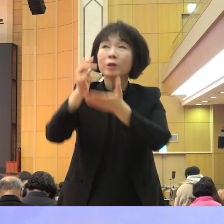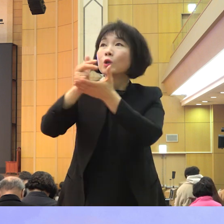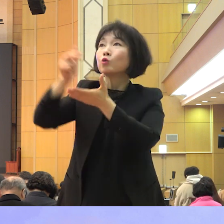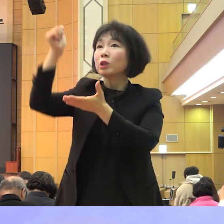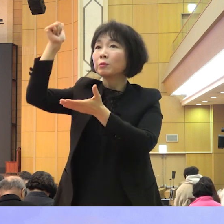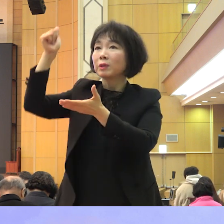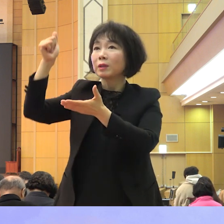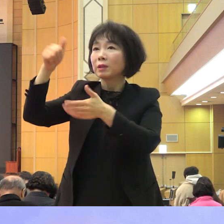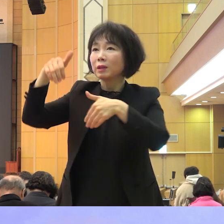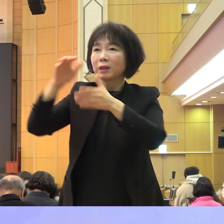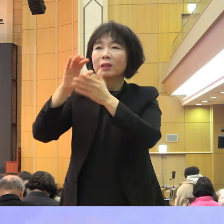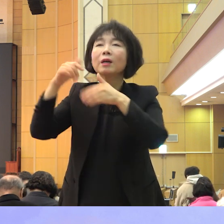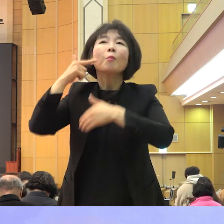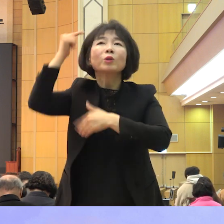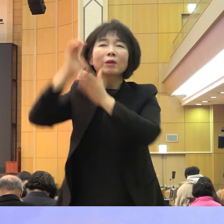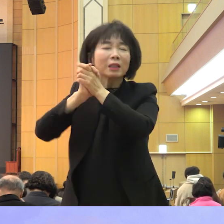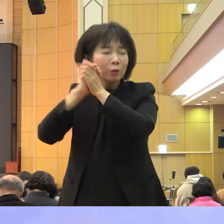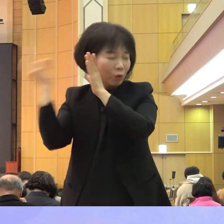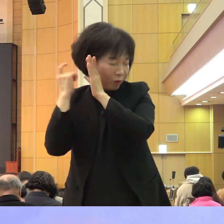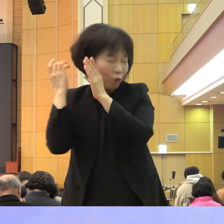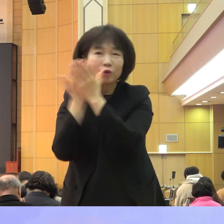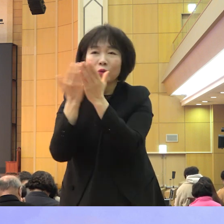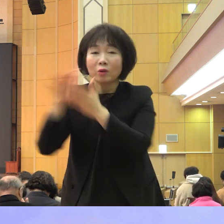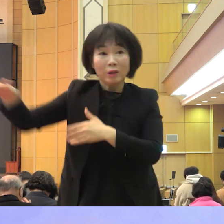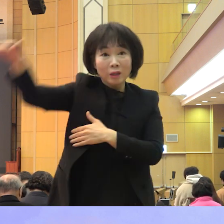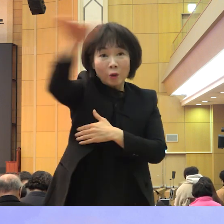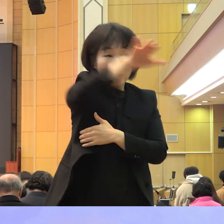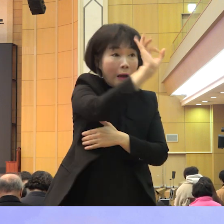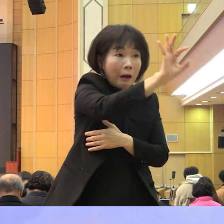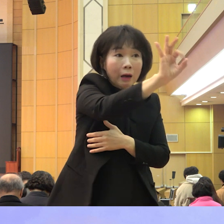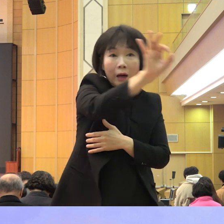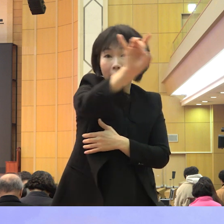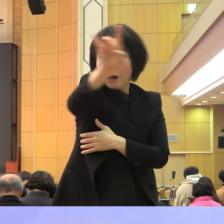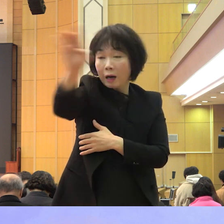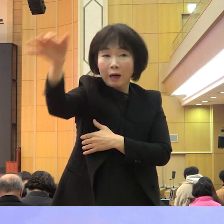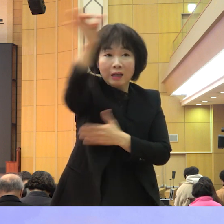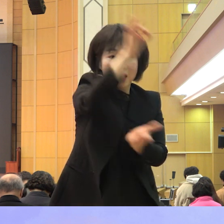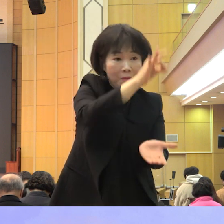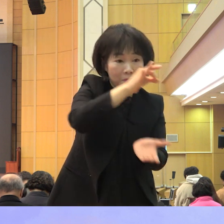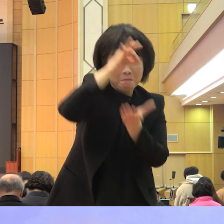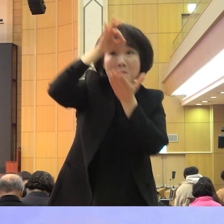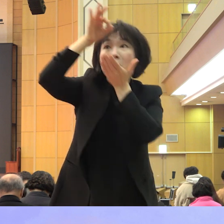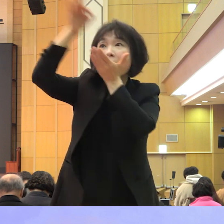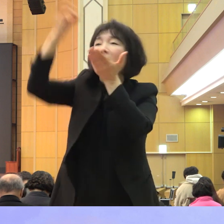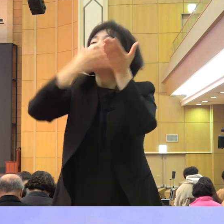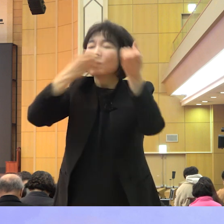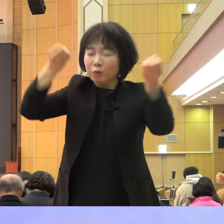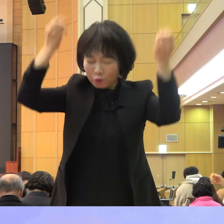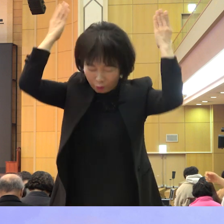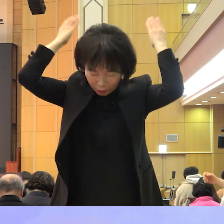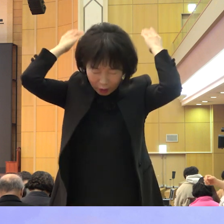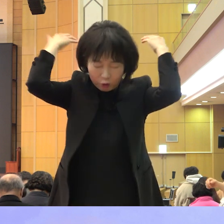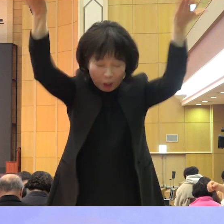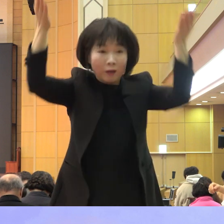주께서 종의 기도를 들으시사 저들이 주님께 드린 예물 위에